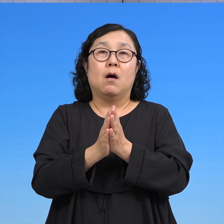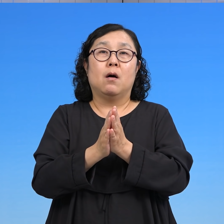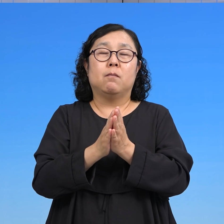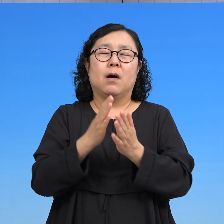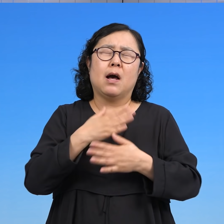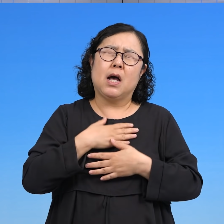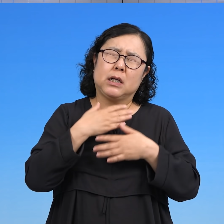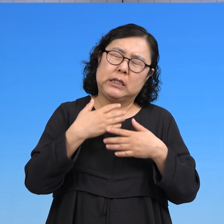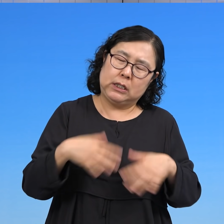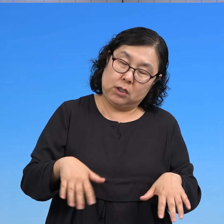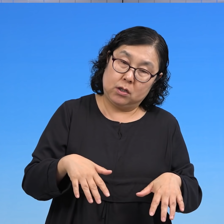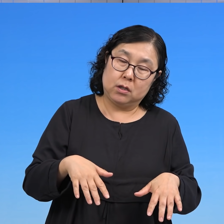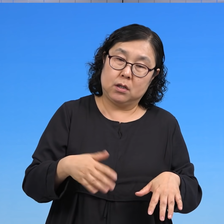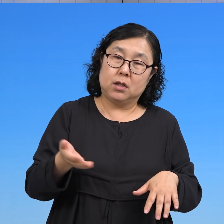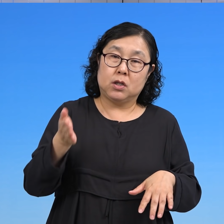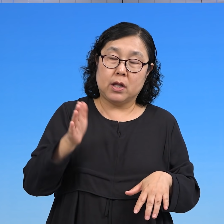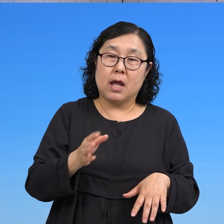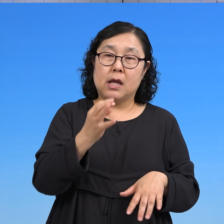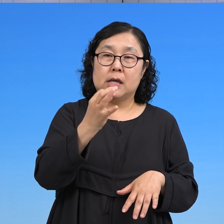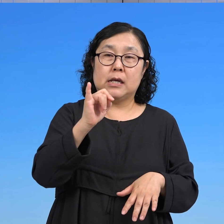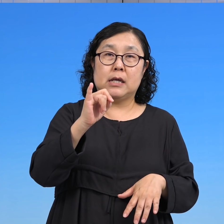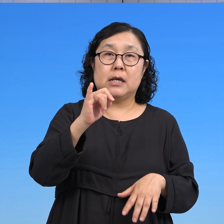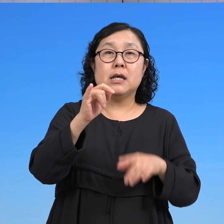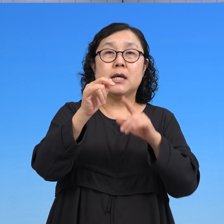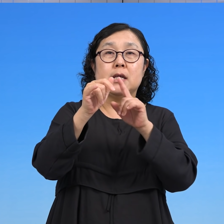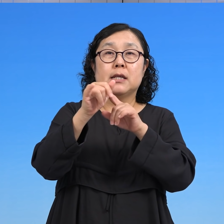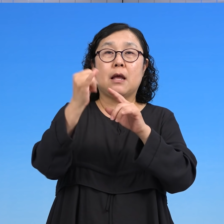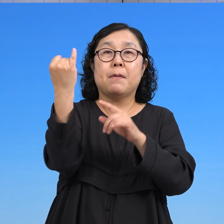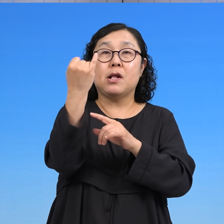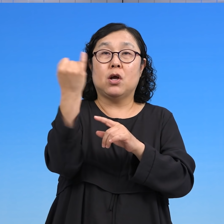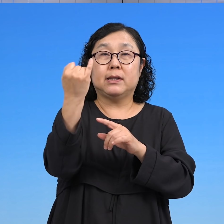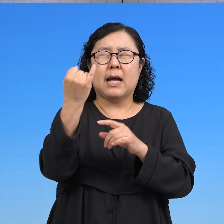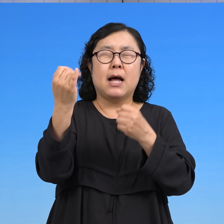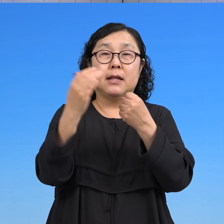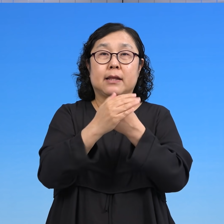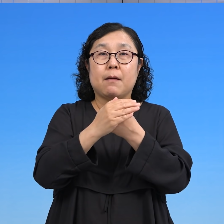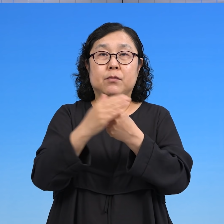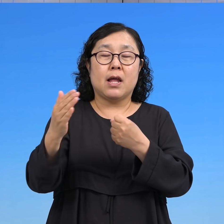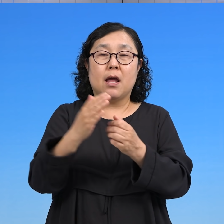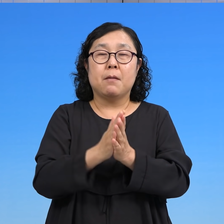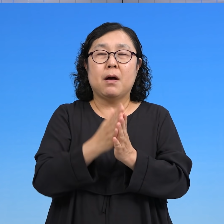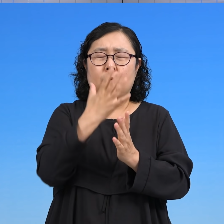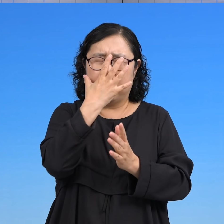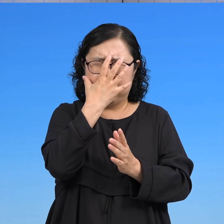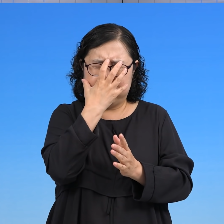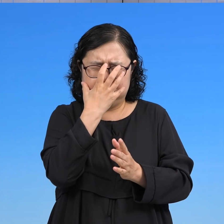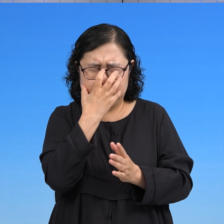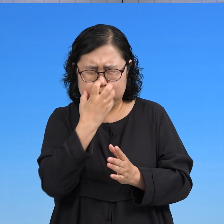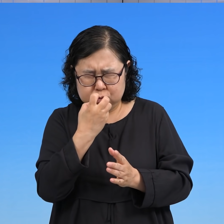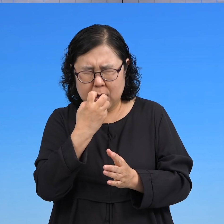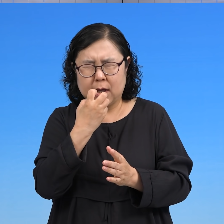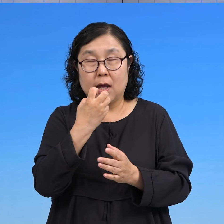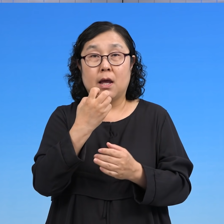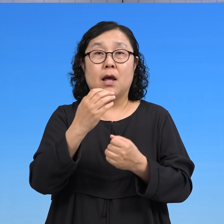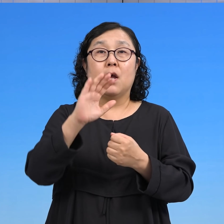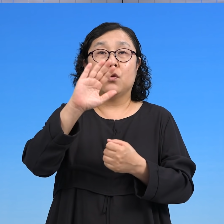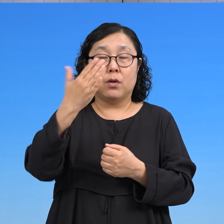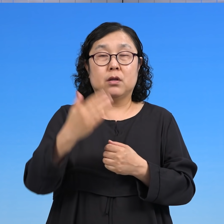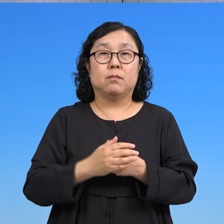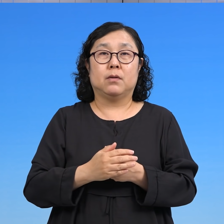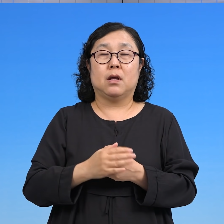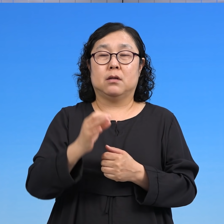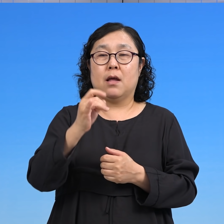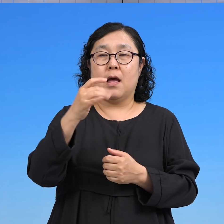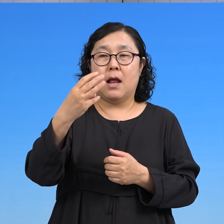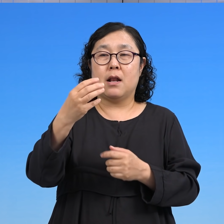그래서 일시에 와르르 무너져 버립니다. 요즘으로 말하면 급성 우울증이 온 거예요. 저는요, 이 엘리야를 보면서